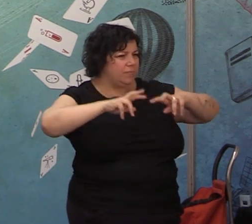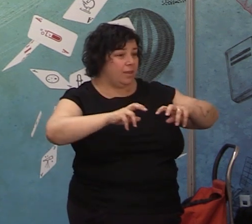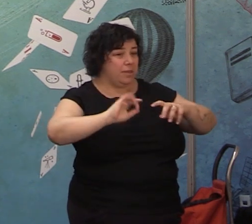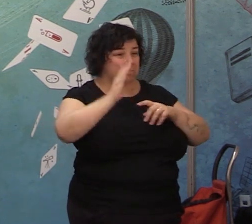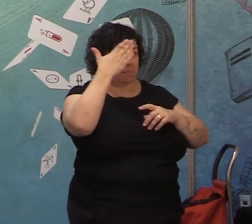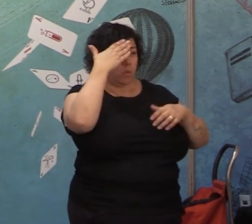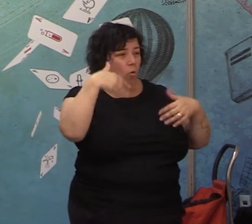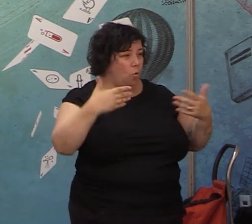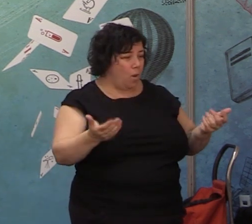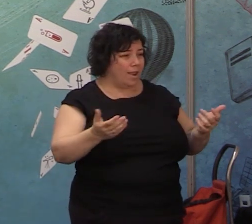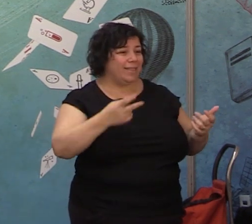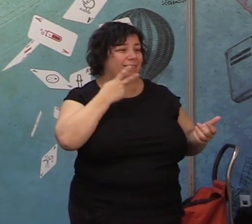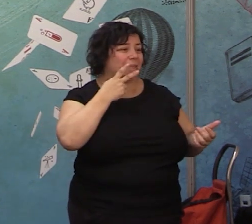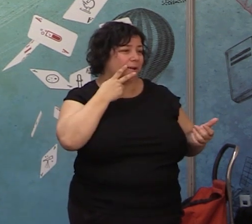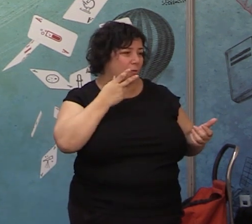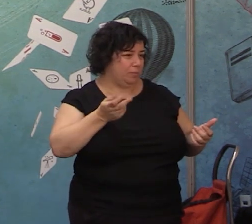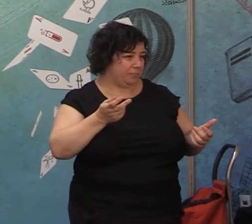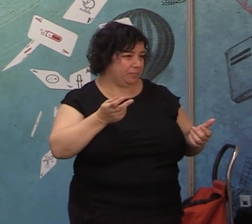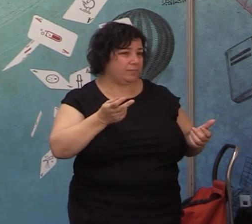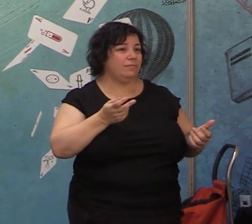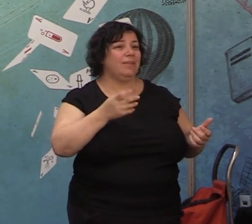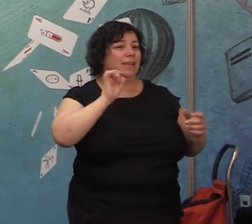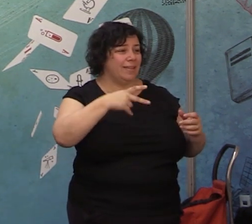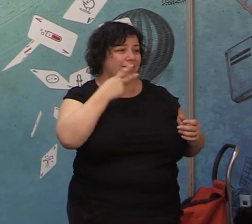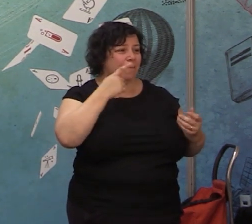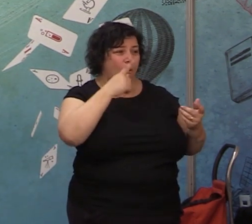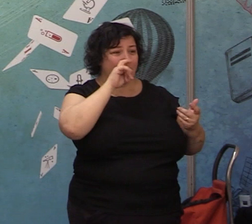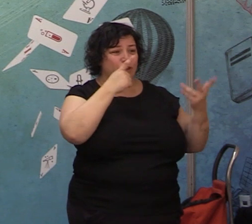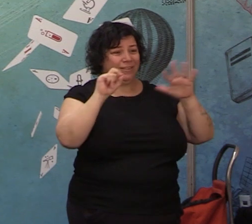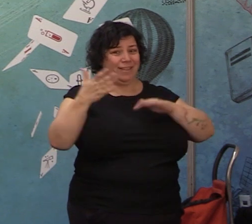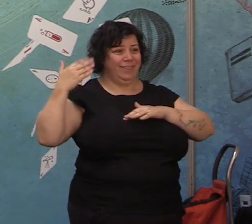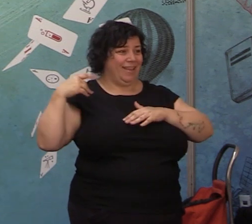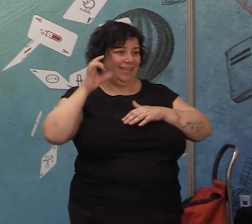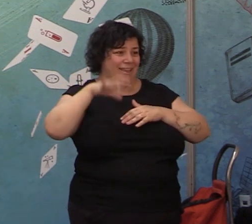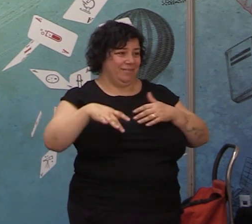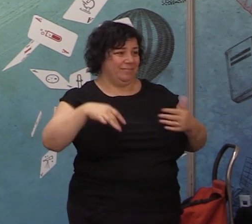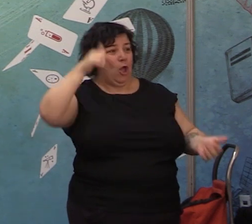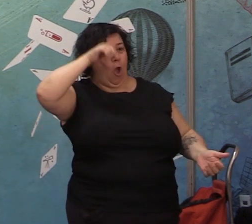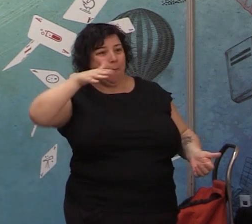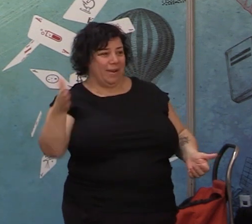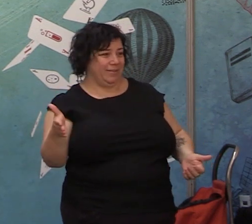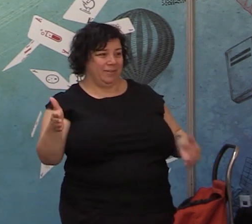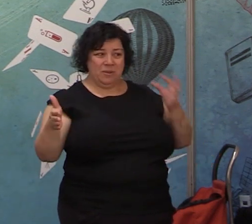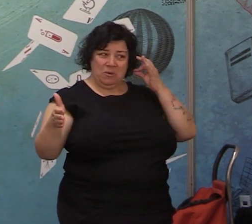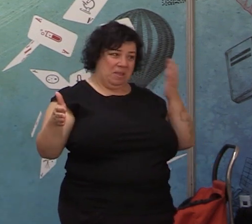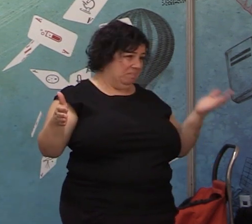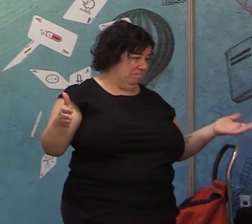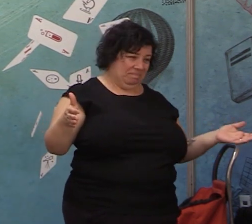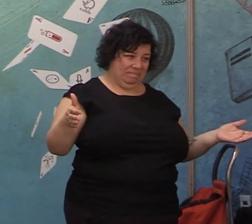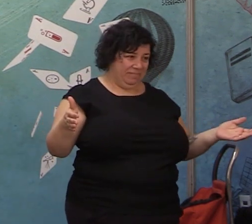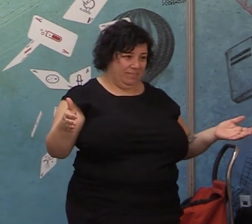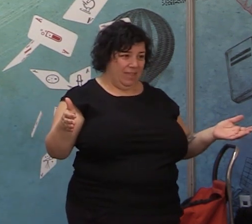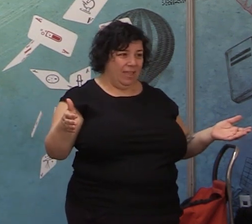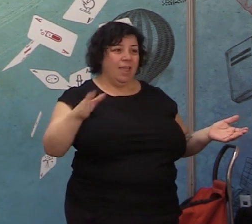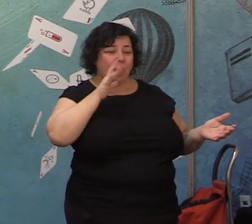principal de todo era el tabaquismo. ¿Quién fumaba en los años 60? Los hombres. Oye, que los hombres se